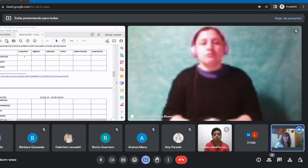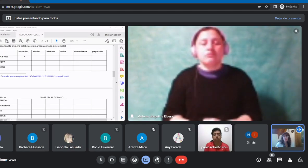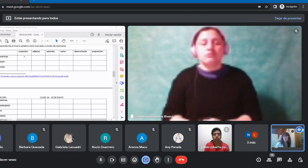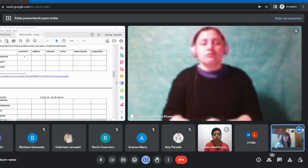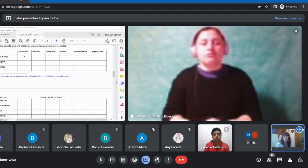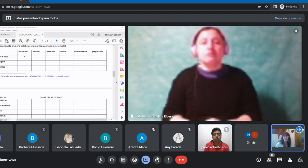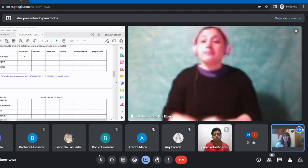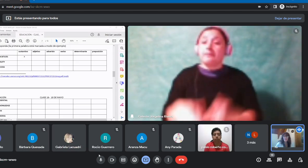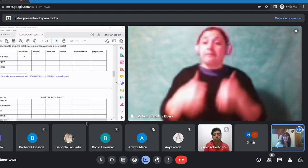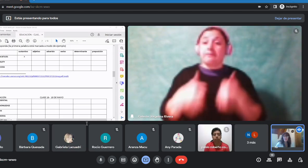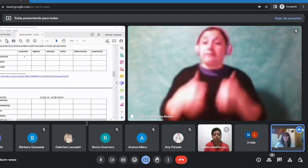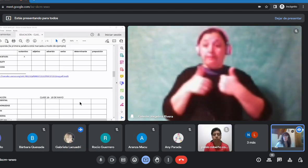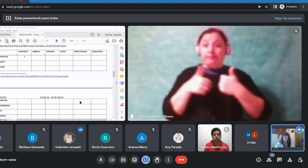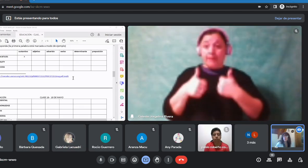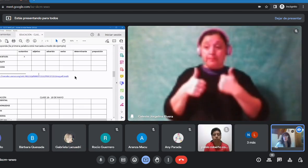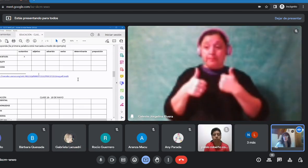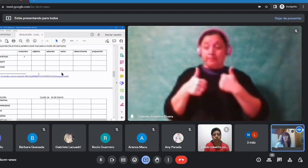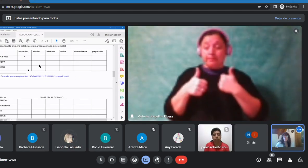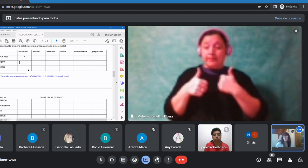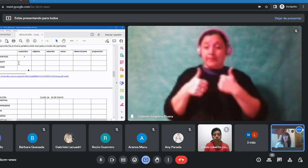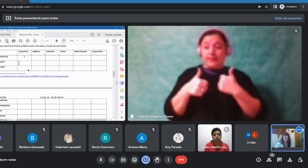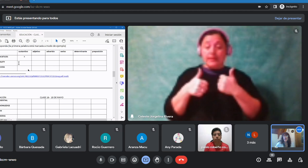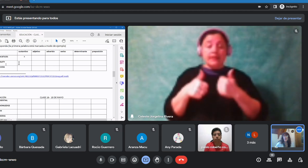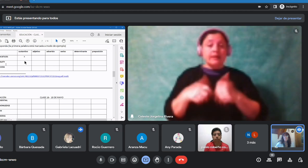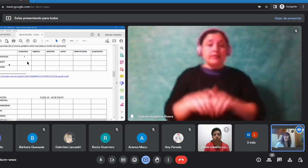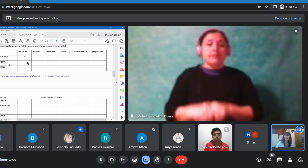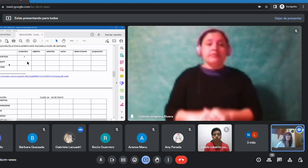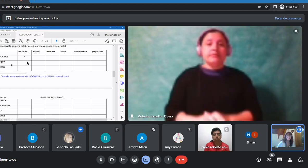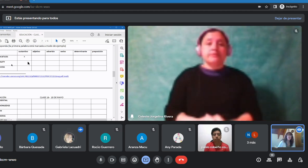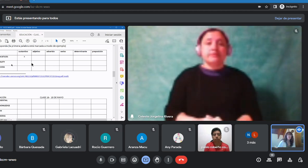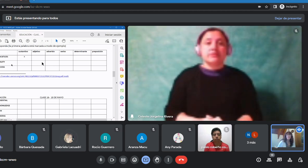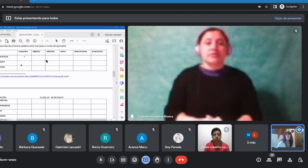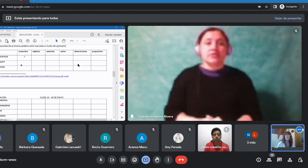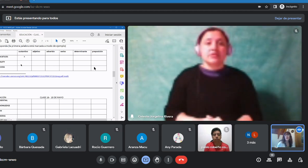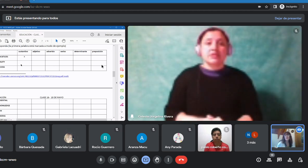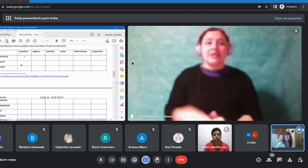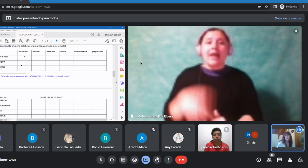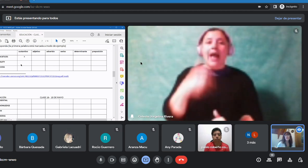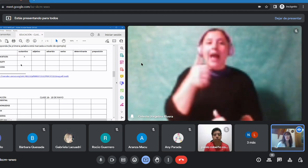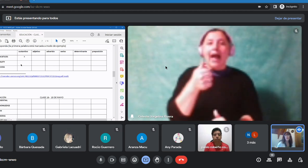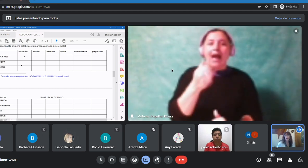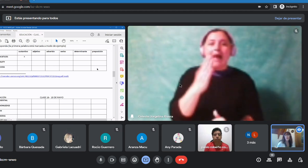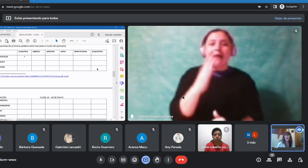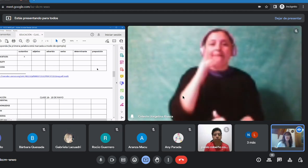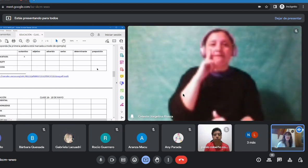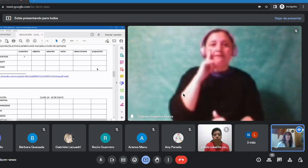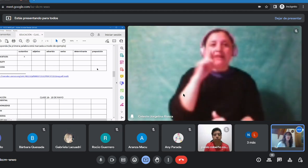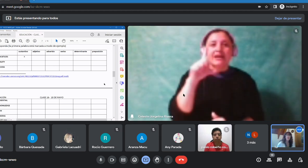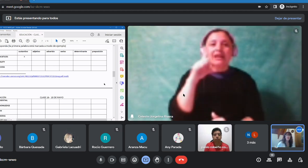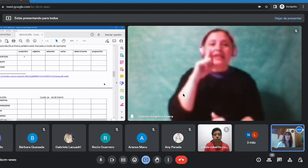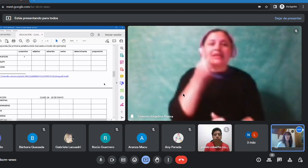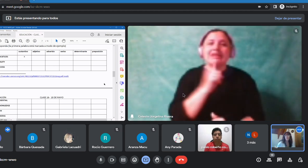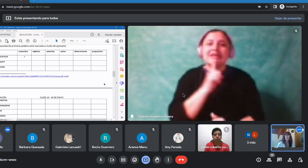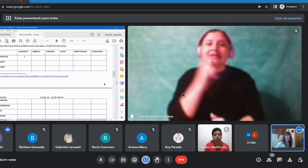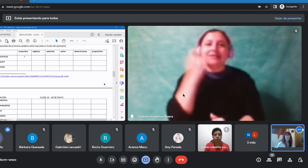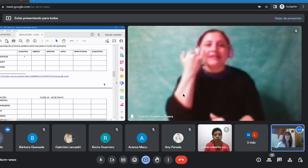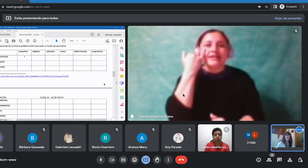Bien, entonces tenemos ability. ¿Qué clase de palabra es?